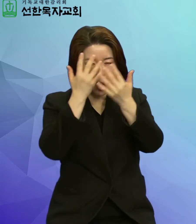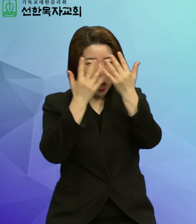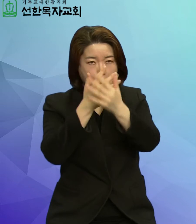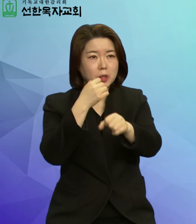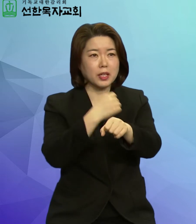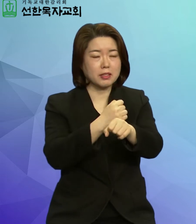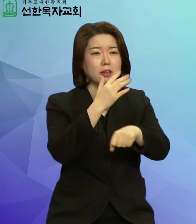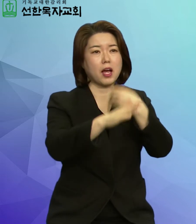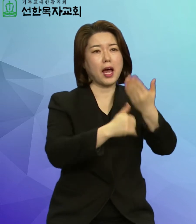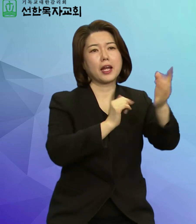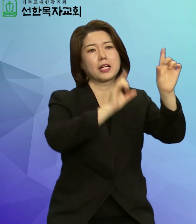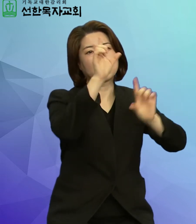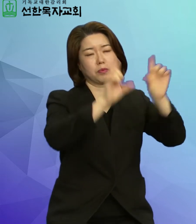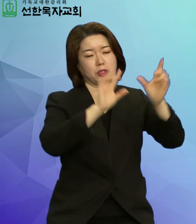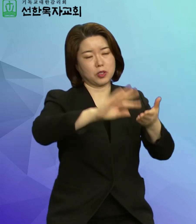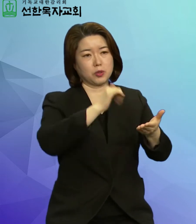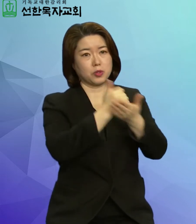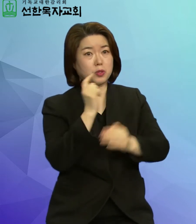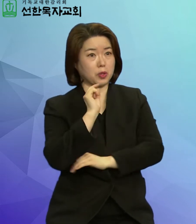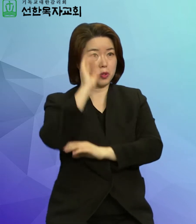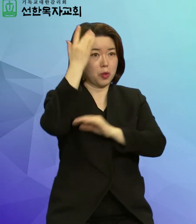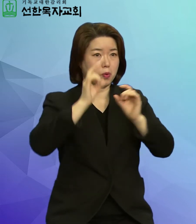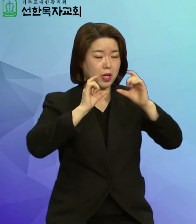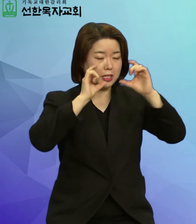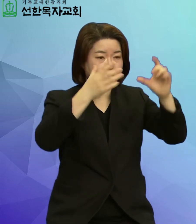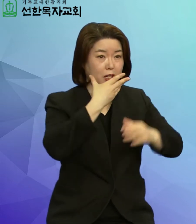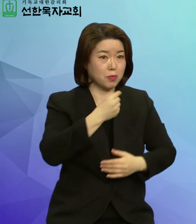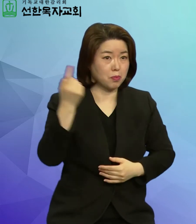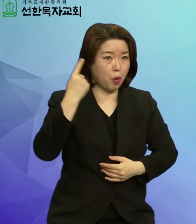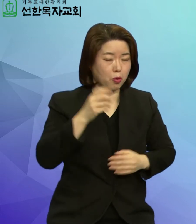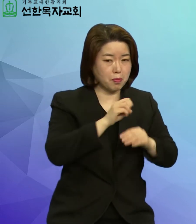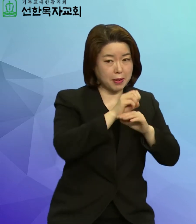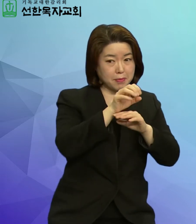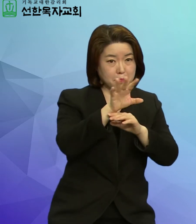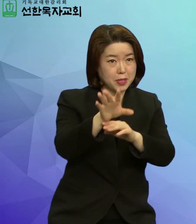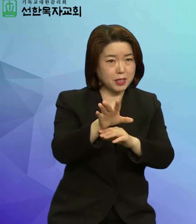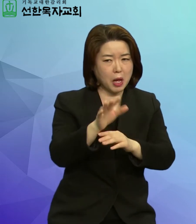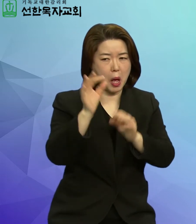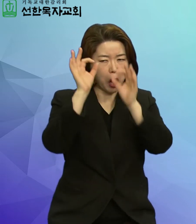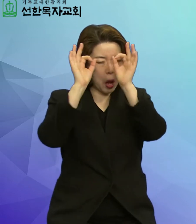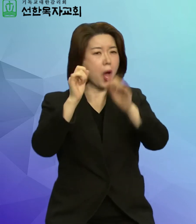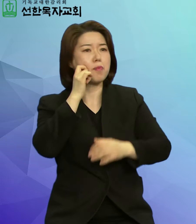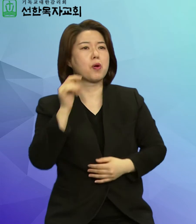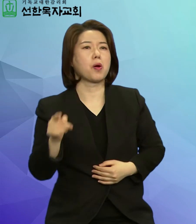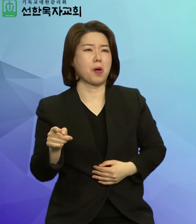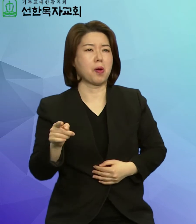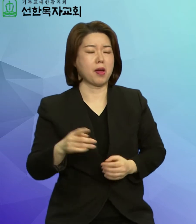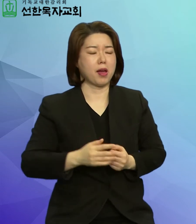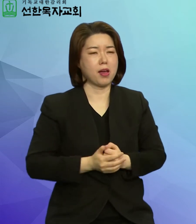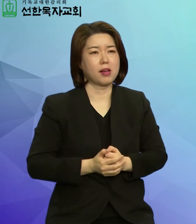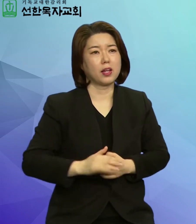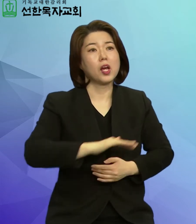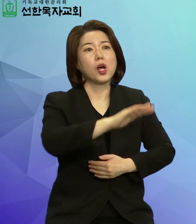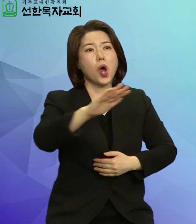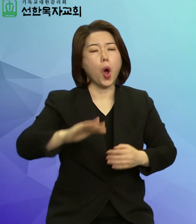하여서 하나님의 형상이신 그리스도의 영광을 선포하는 복음의 빛을 보지 못하게 한